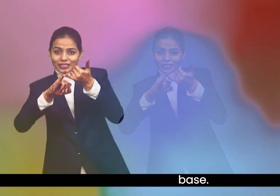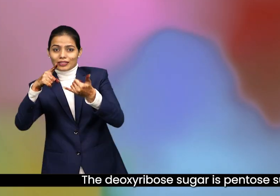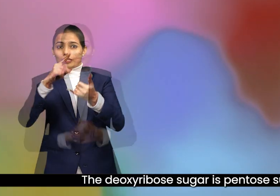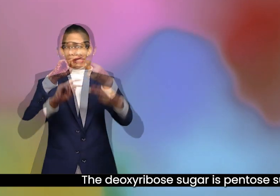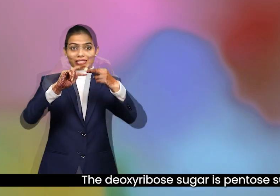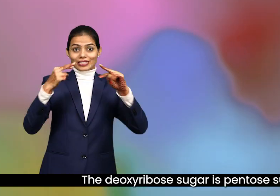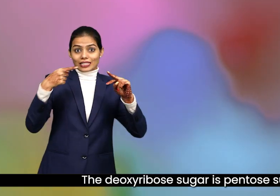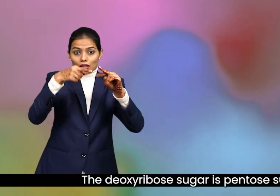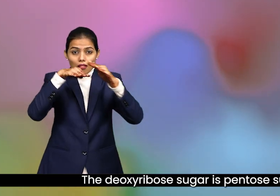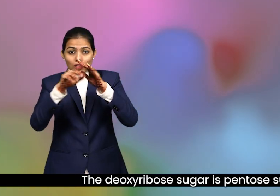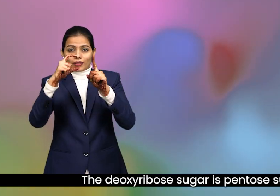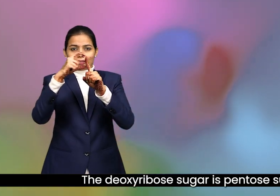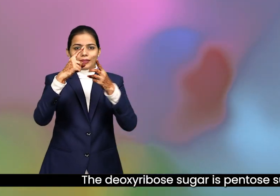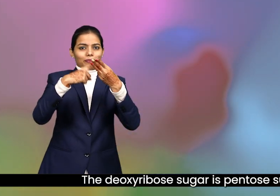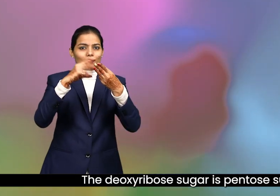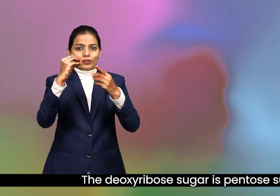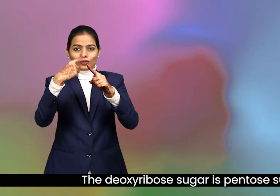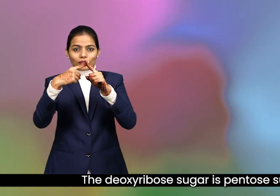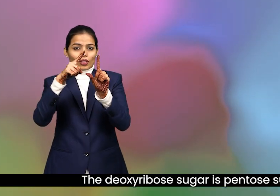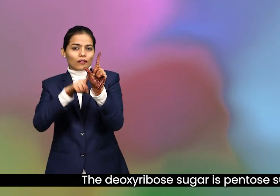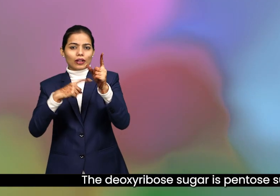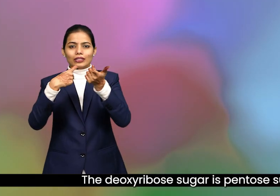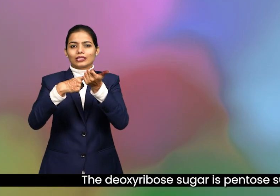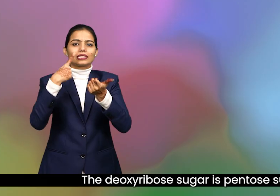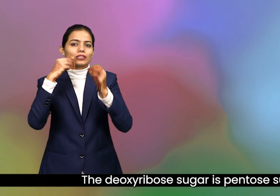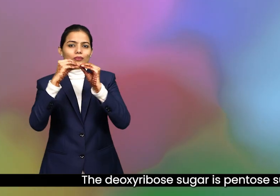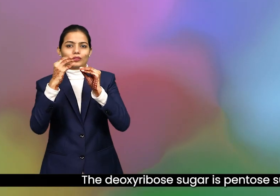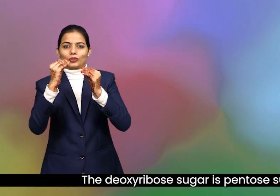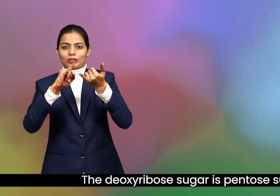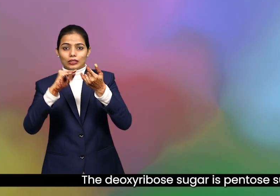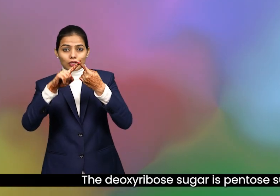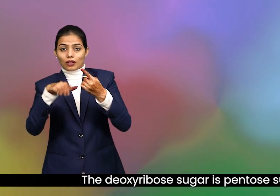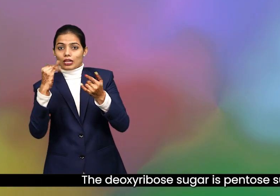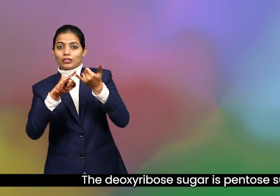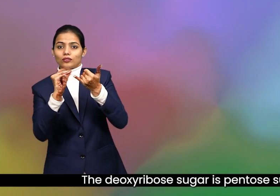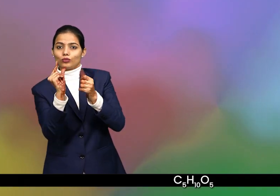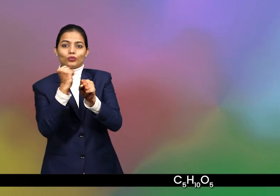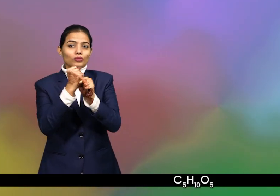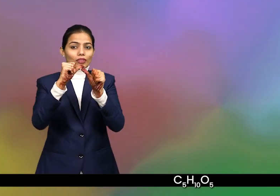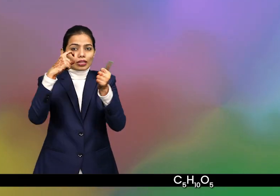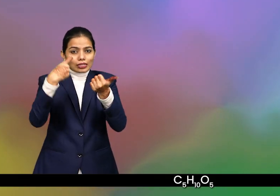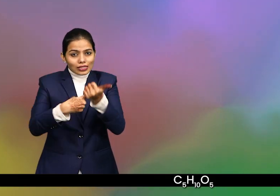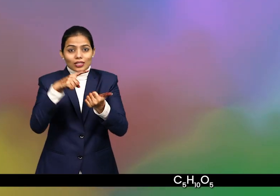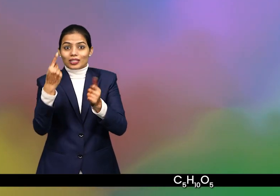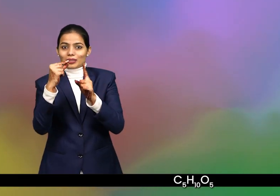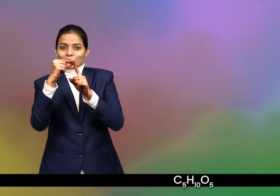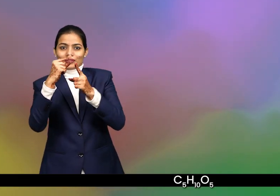The டிஆக்சிரைபோஸ் சர்க்கரை deoxyribose என்பது sugar is பென்டோஸ் pentose சர்க்கரை, sugar அதாவது சி C5 கீழ் H10 ஐந்து,